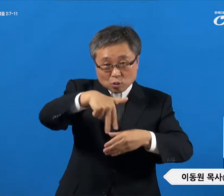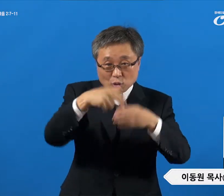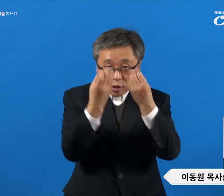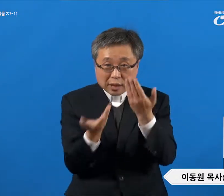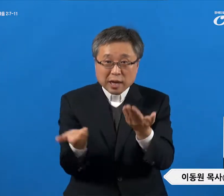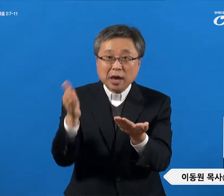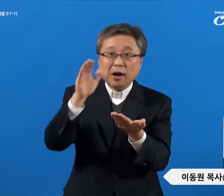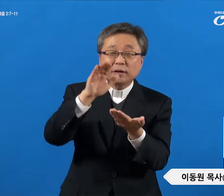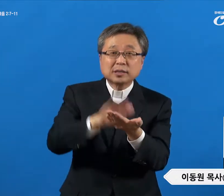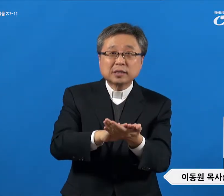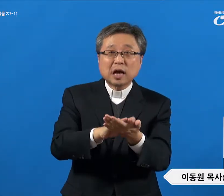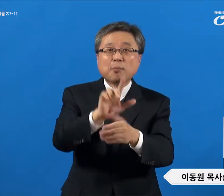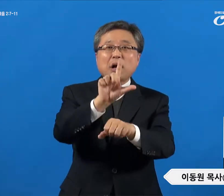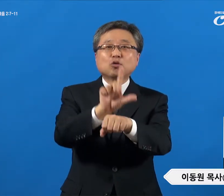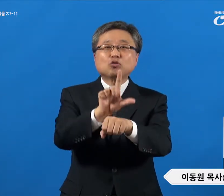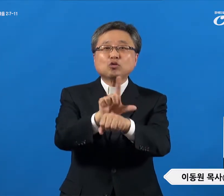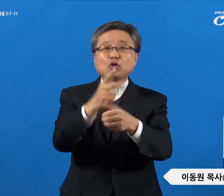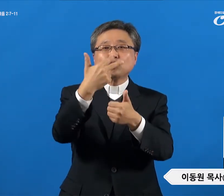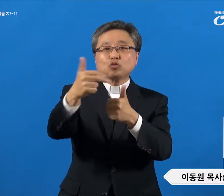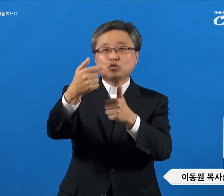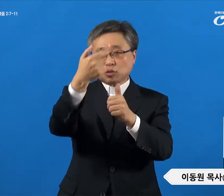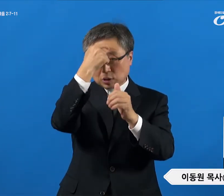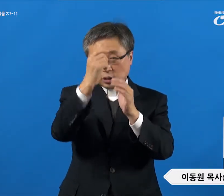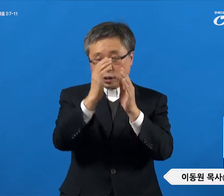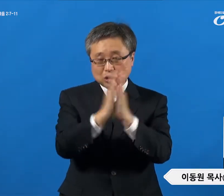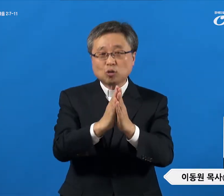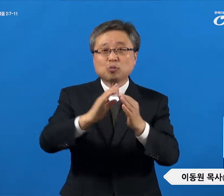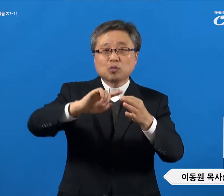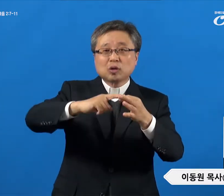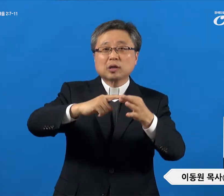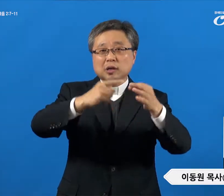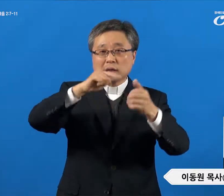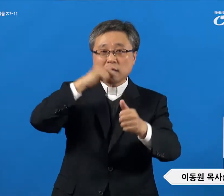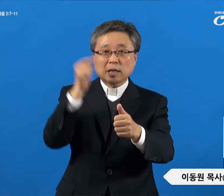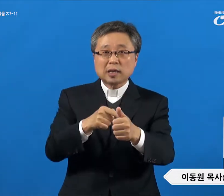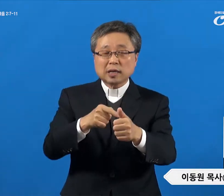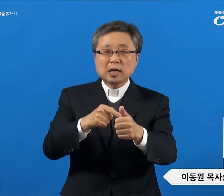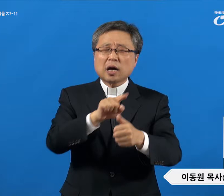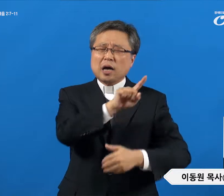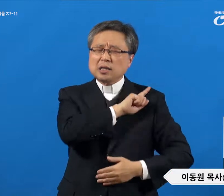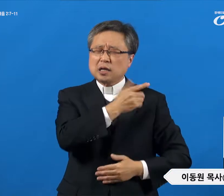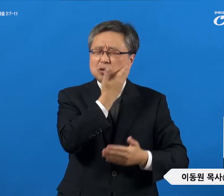루터는 주기도문을 가리켜서 이 주기도문이 최대의 순교자다 이런 말을 했어요.